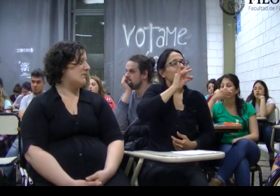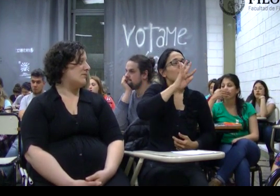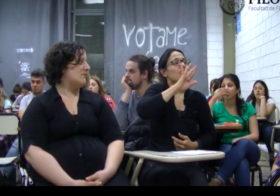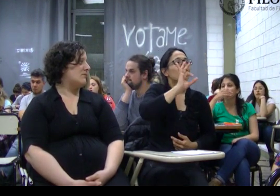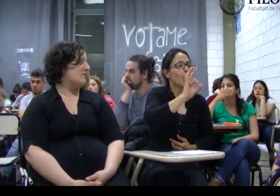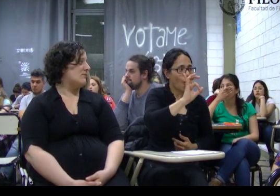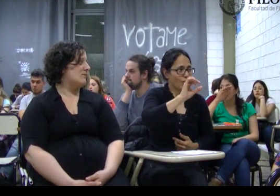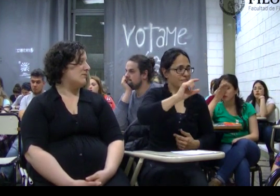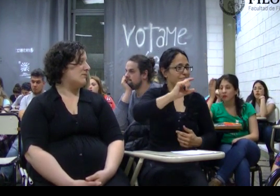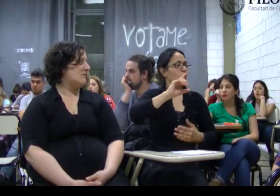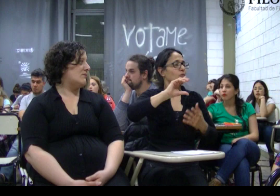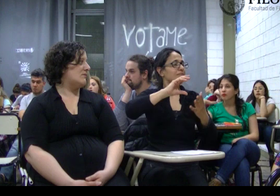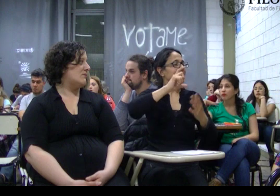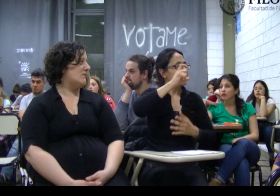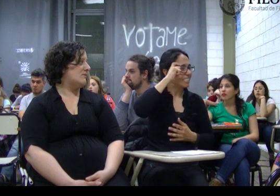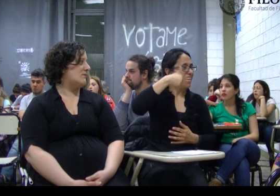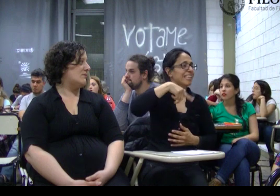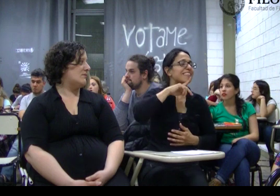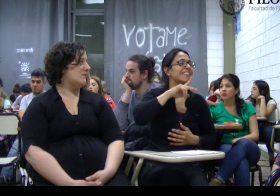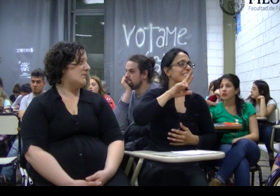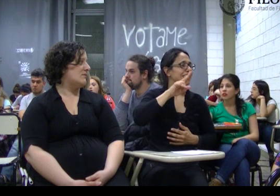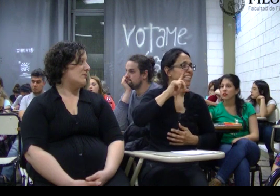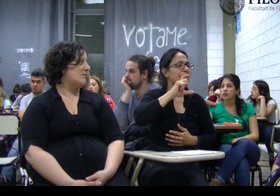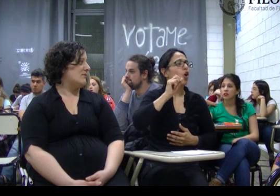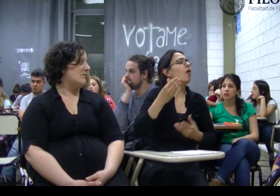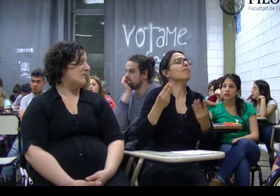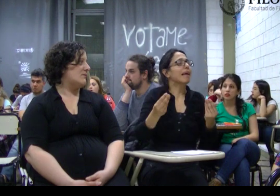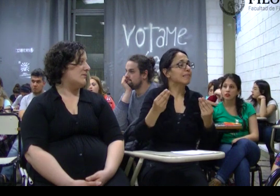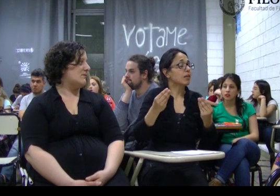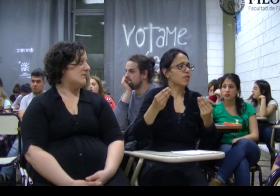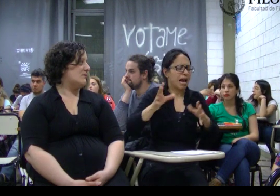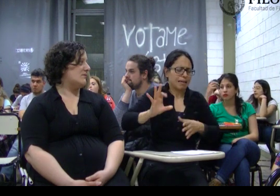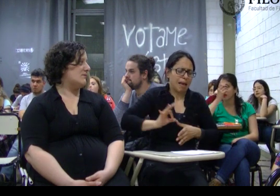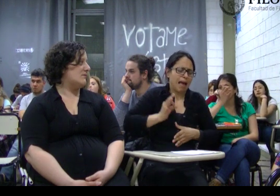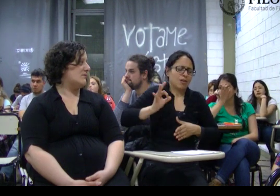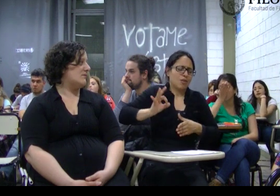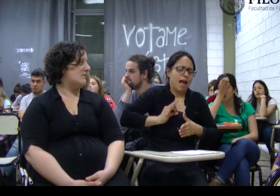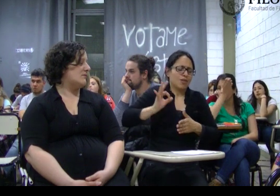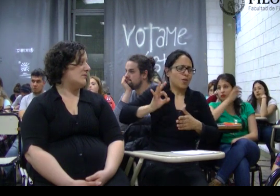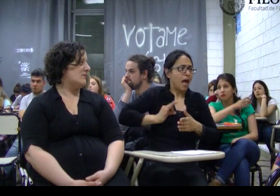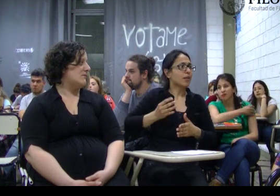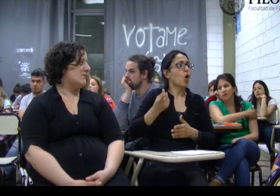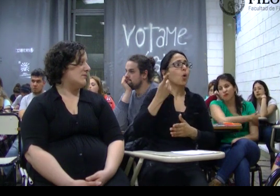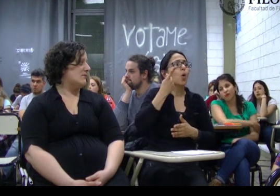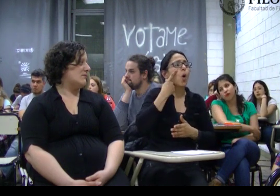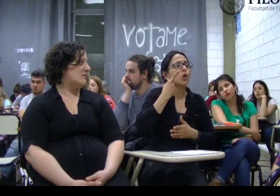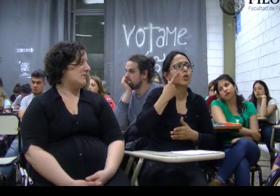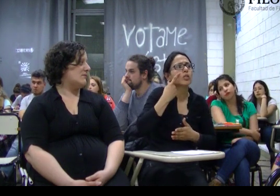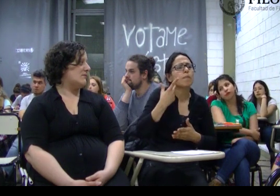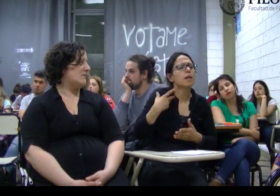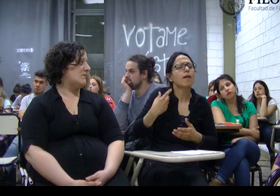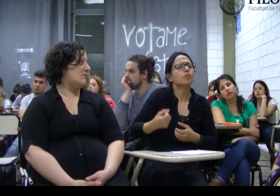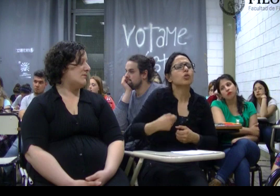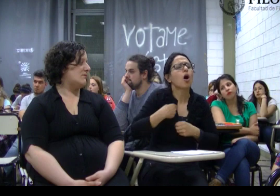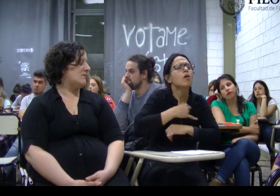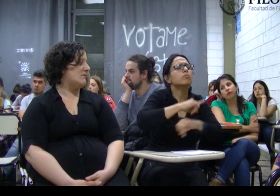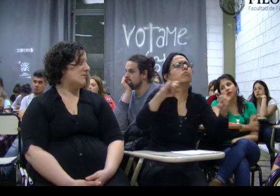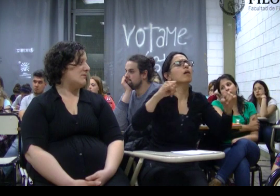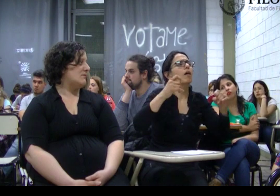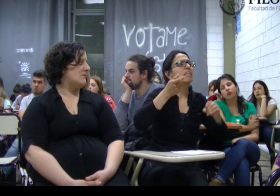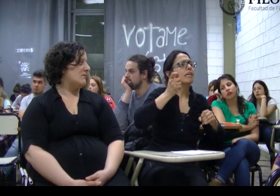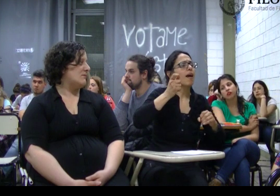de ese saber válido ha sido durante siglos un sujeto epistémico, es decir, un